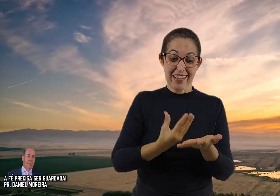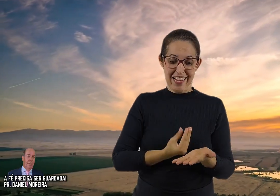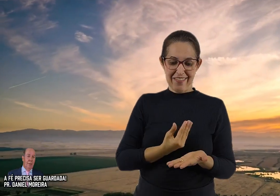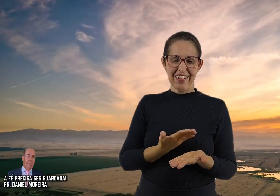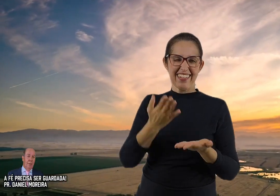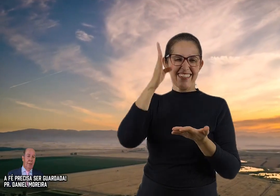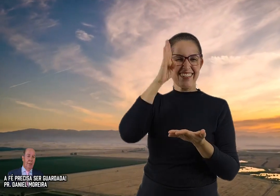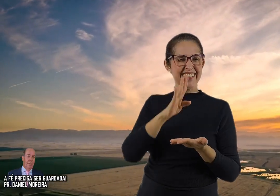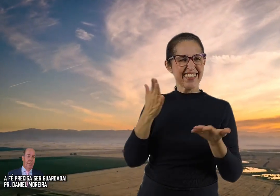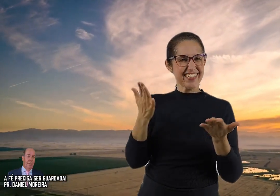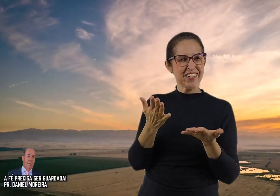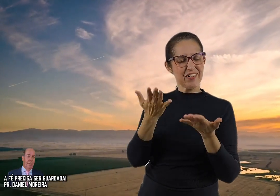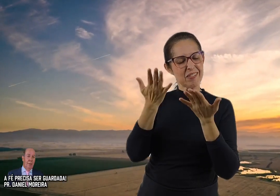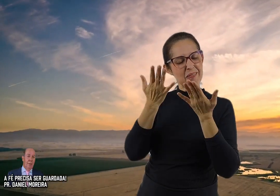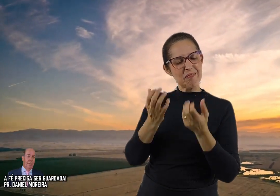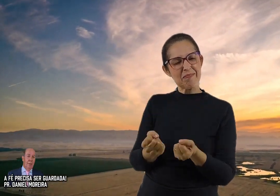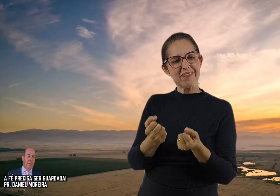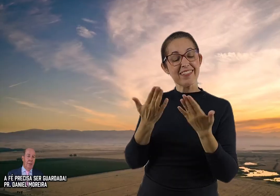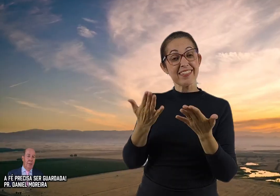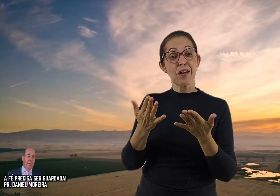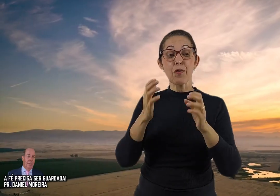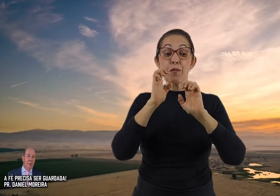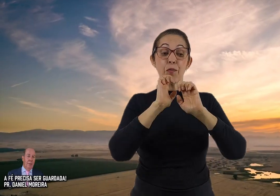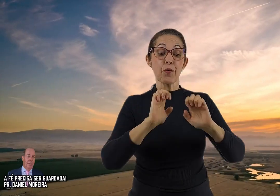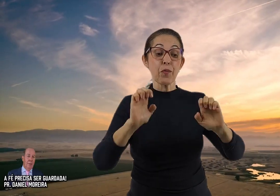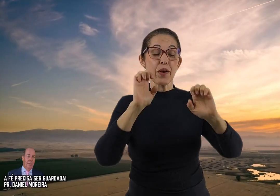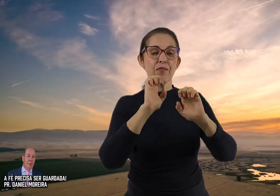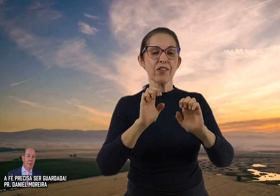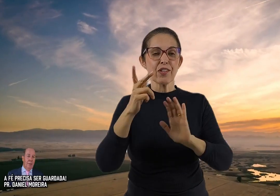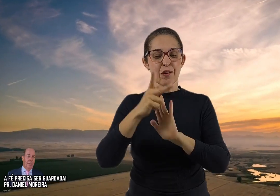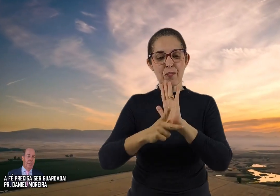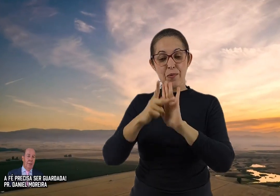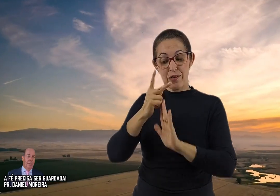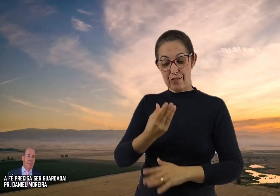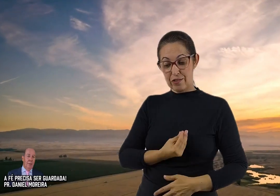O Evangelho é um projeto de vida que funciona dentro de um corpo.